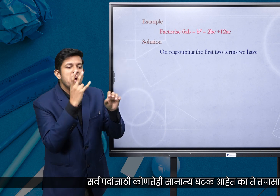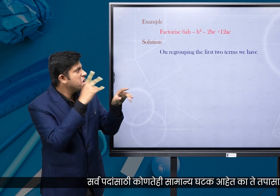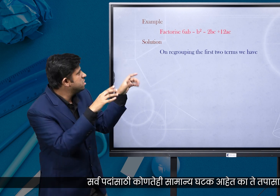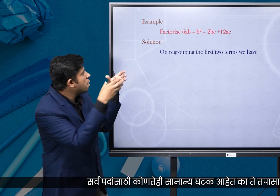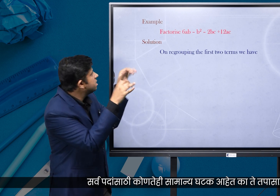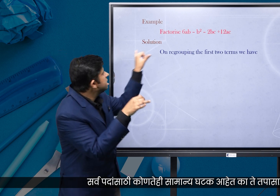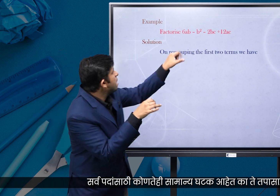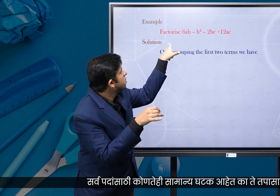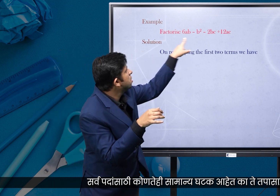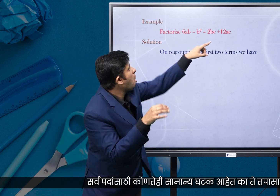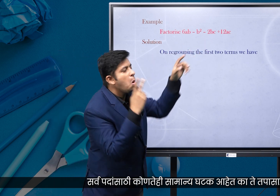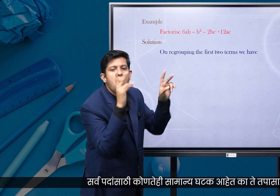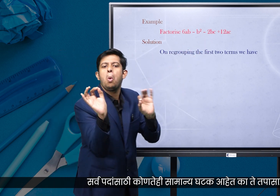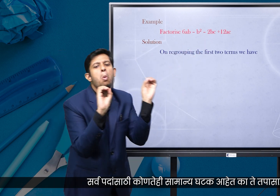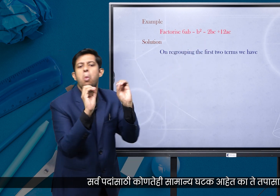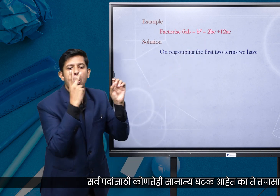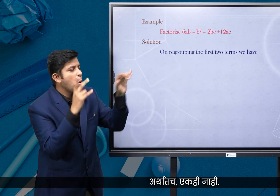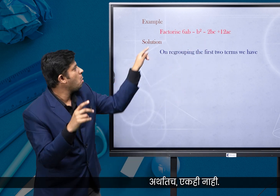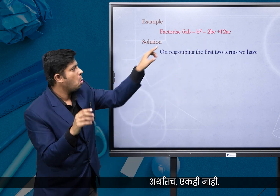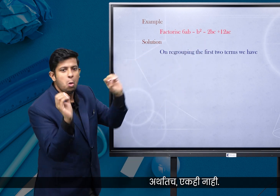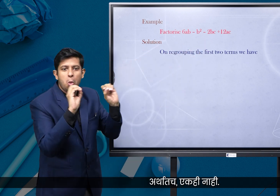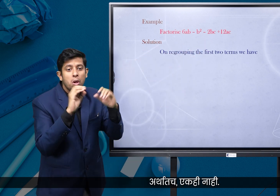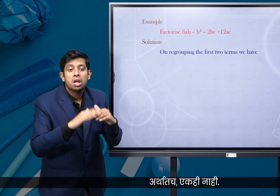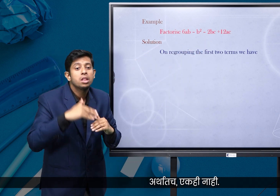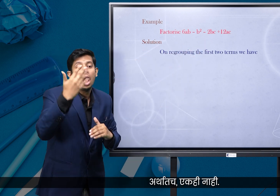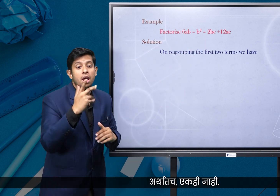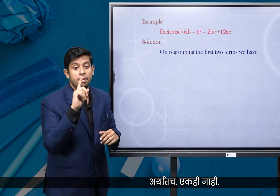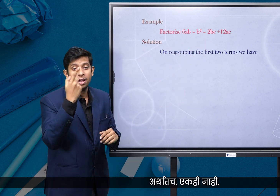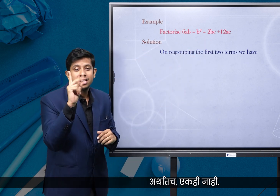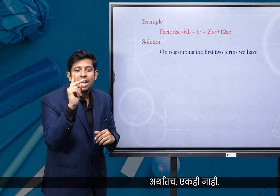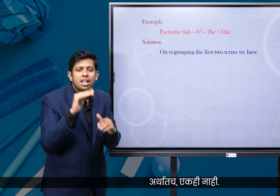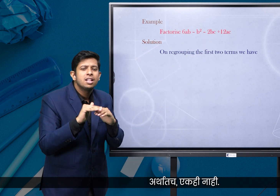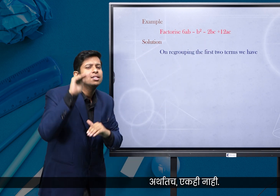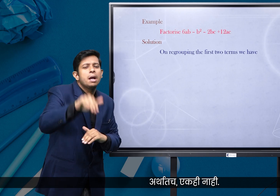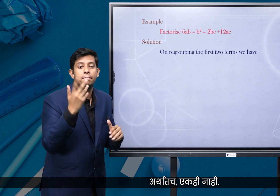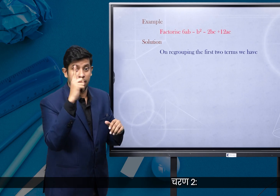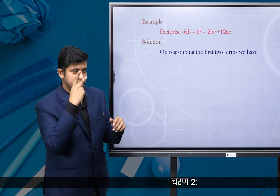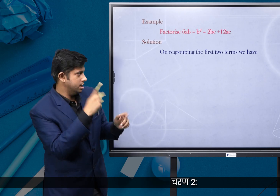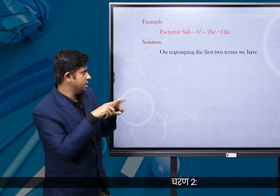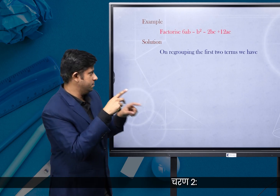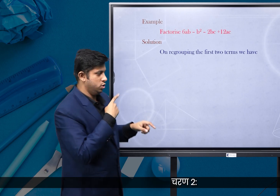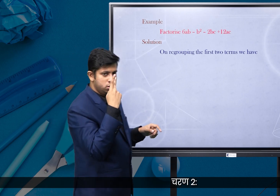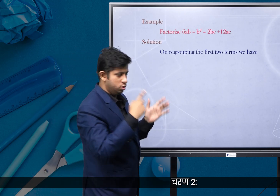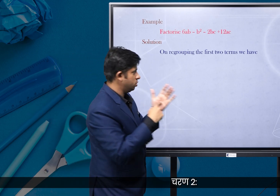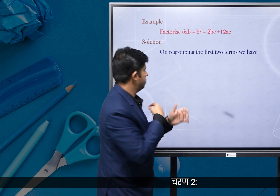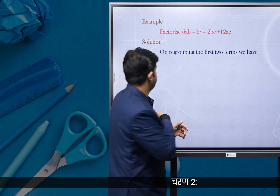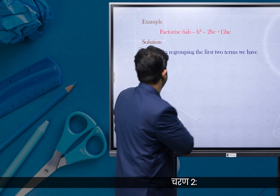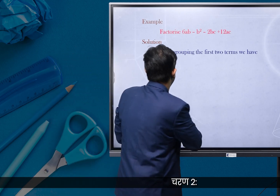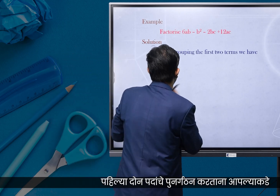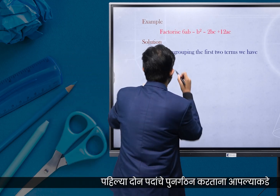सामान्य घटक आहेत का ते तपासा. अर्थातच एकही नाही. चरण 2.